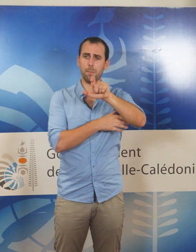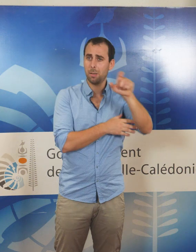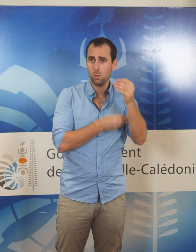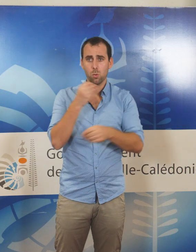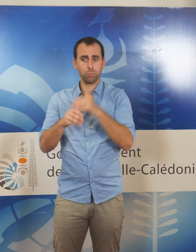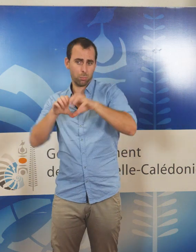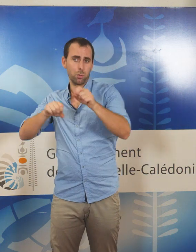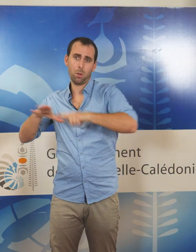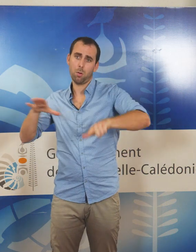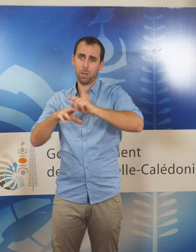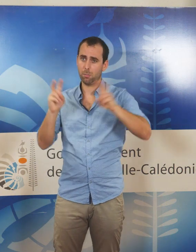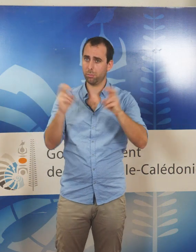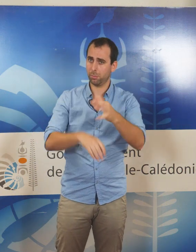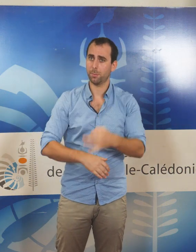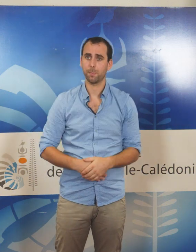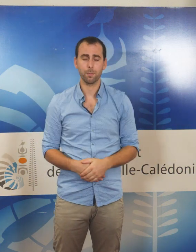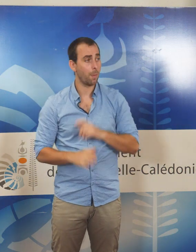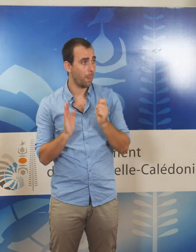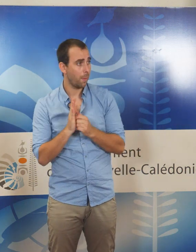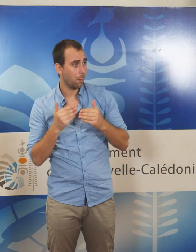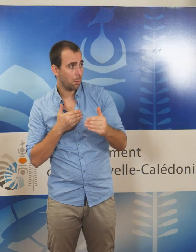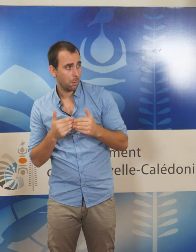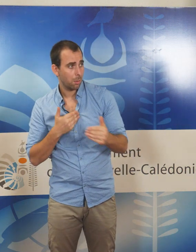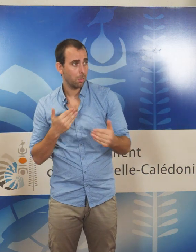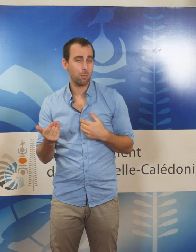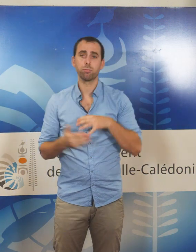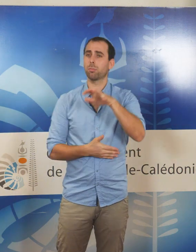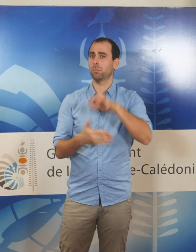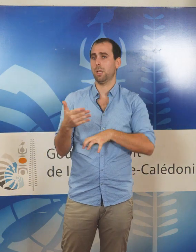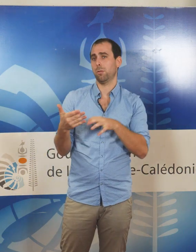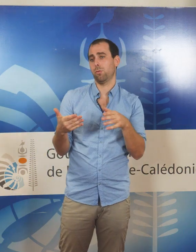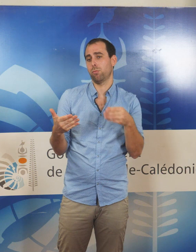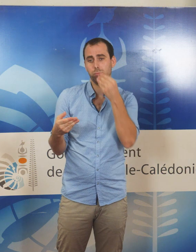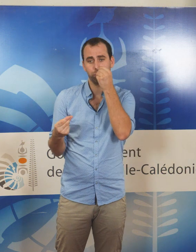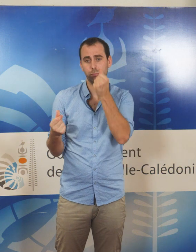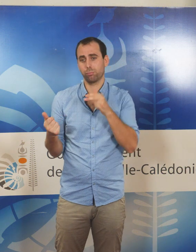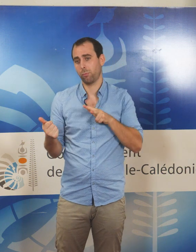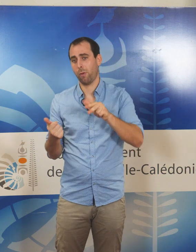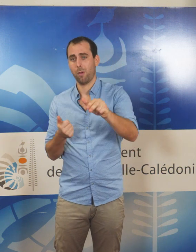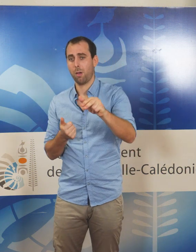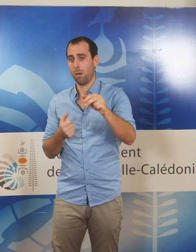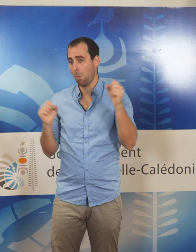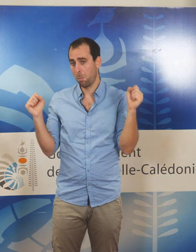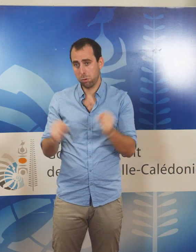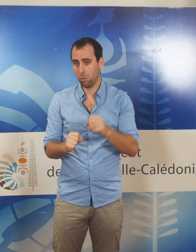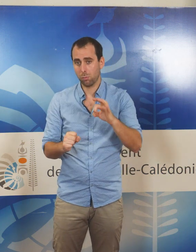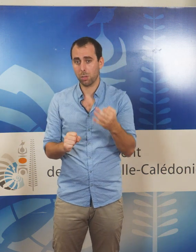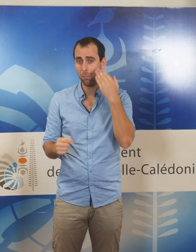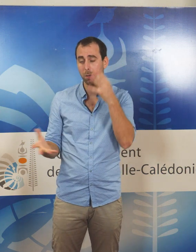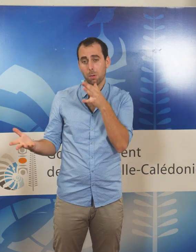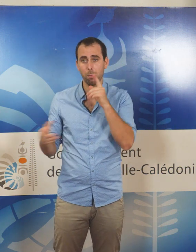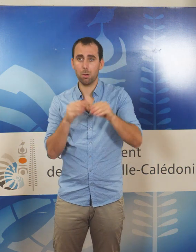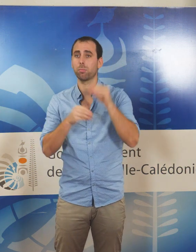producteurs locaux. Vous avez une date ou... Bon, je pense que le texte permet de le faire. Actuel, s'il ne permet pas de le faire, ça sera pour mardi